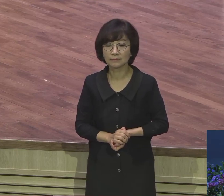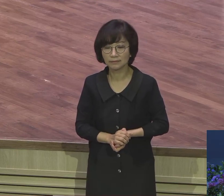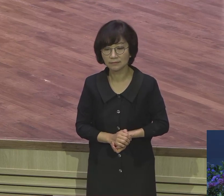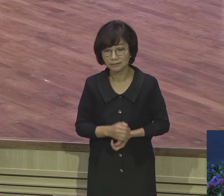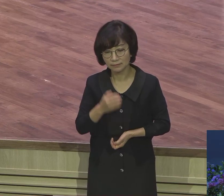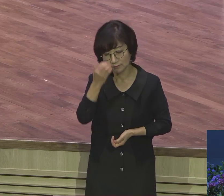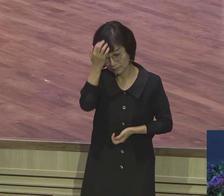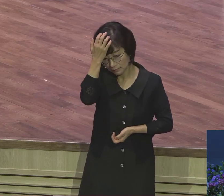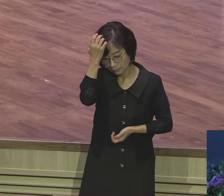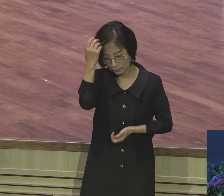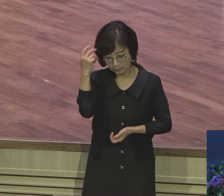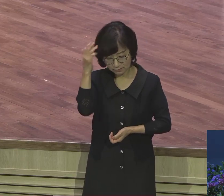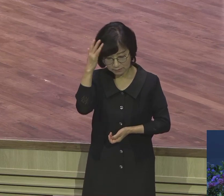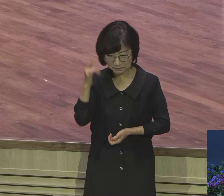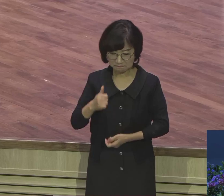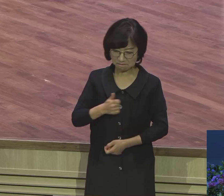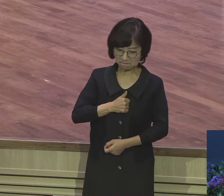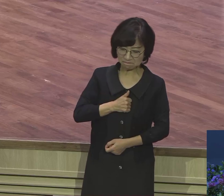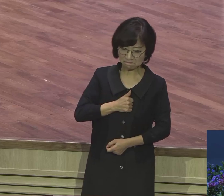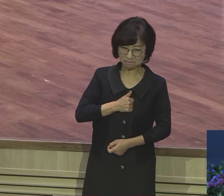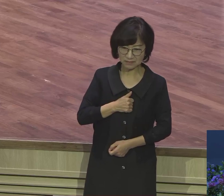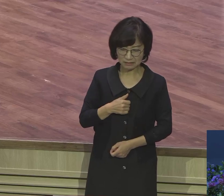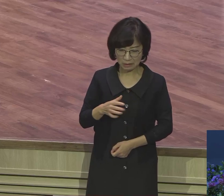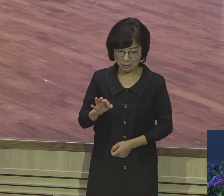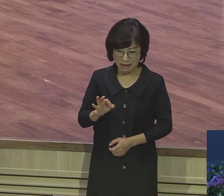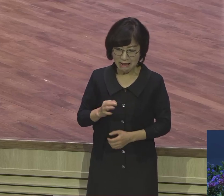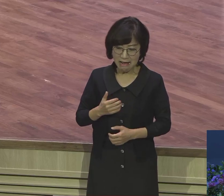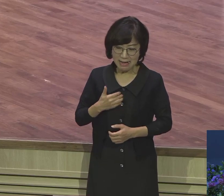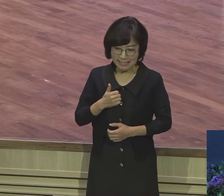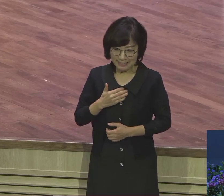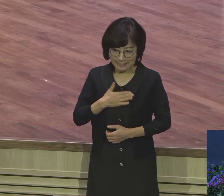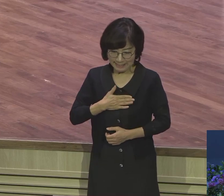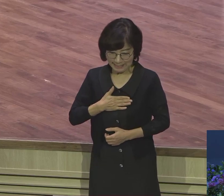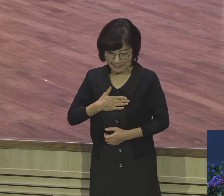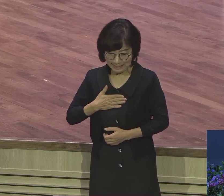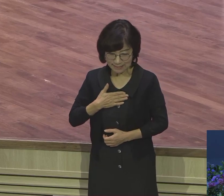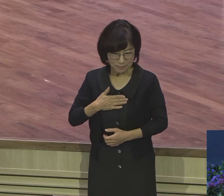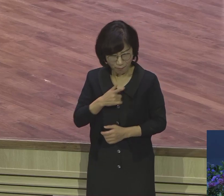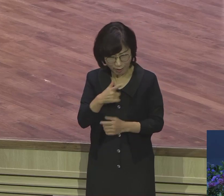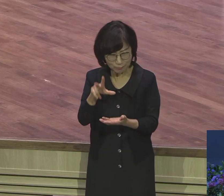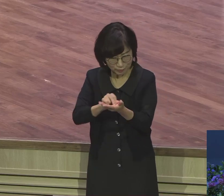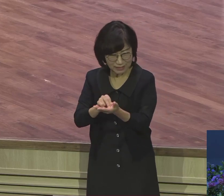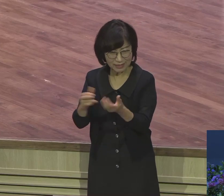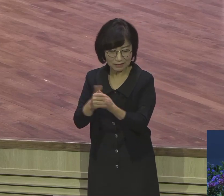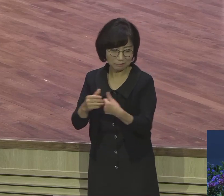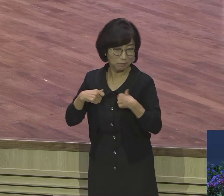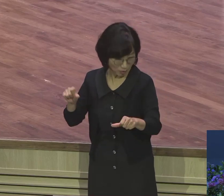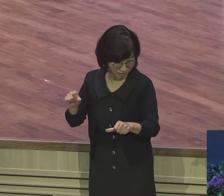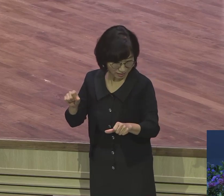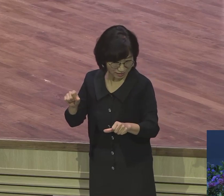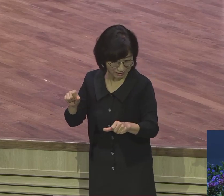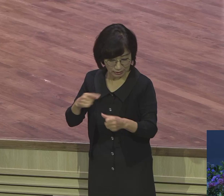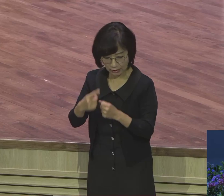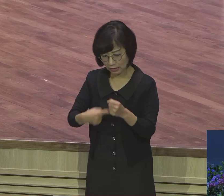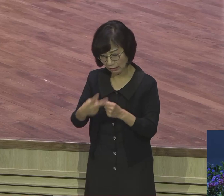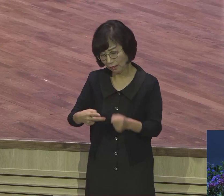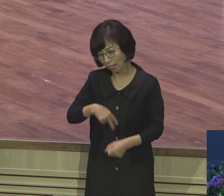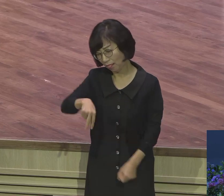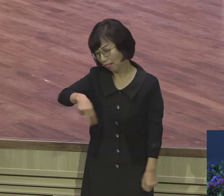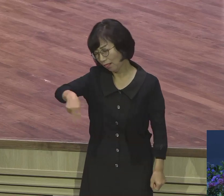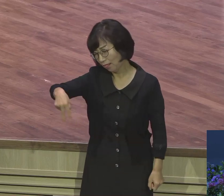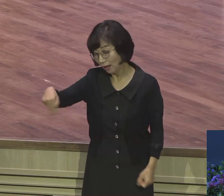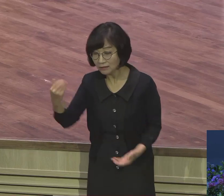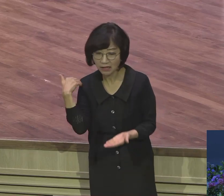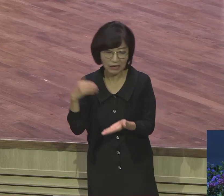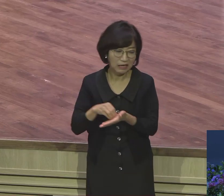그러니까 자존심 상해했든지 돈 문제 걸렸든지 분명히 그렇게 당하는 거예요. 그렇게 해서 완전히 또 시험당한 사단이 하는